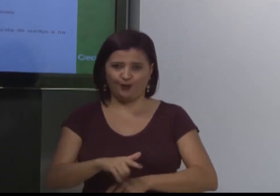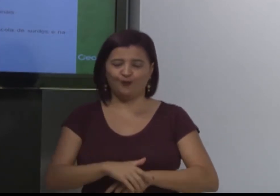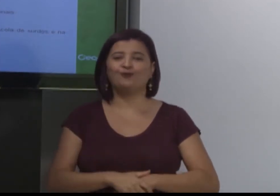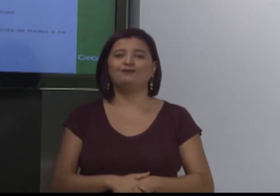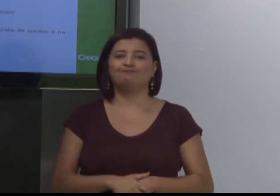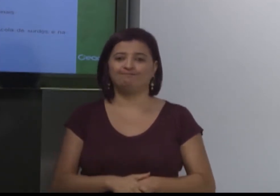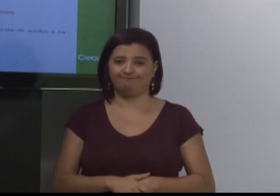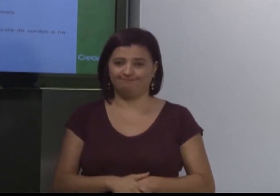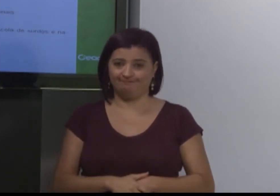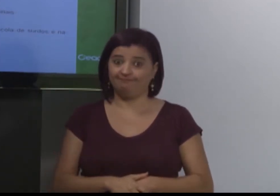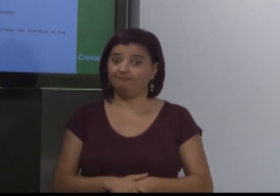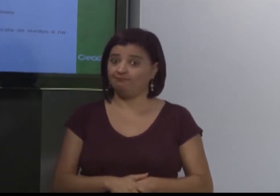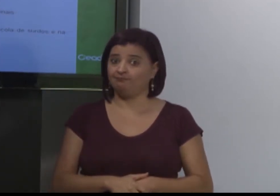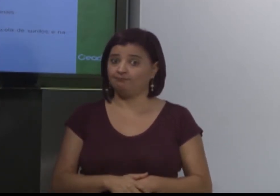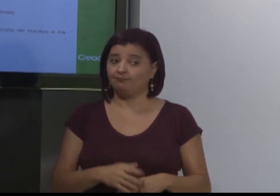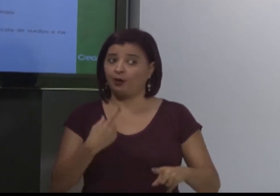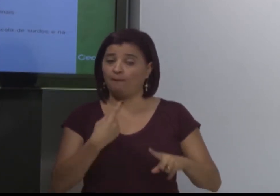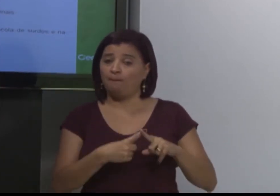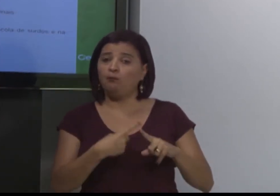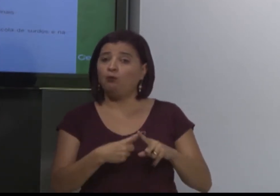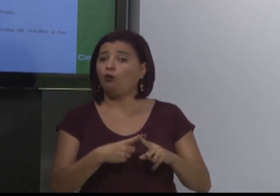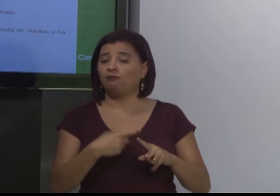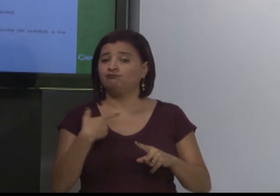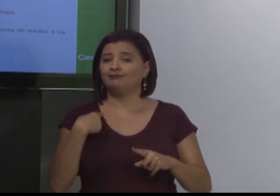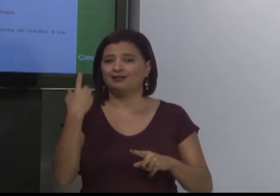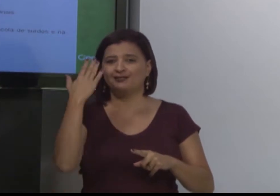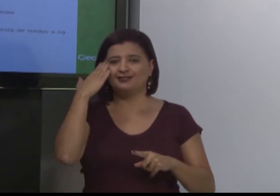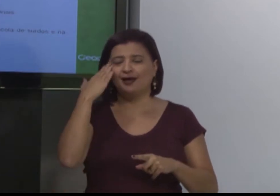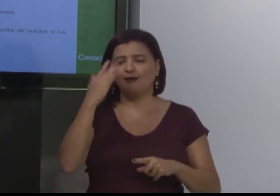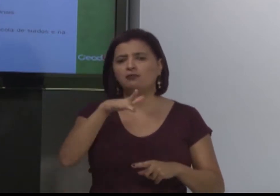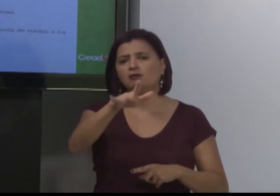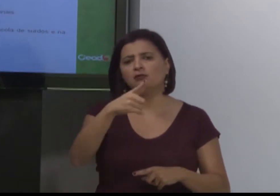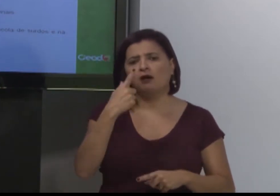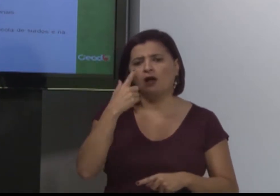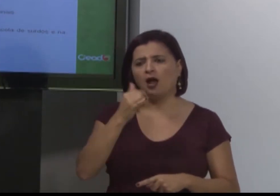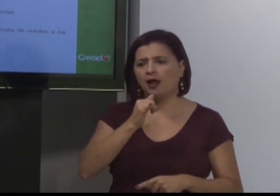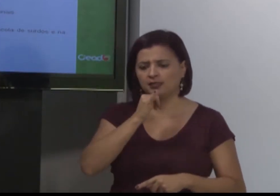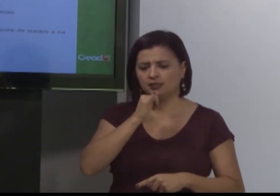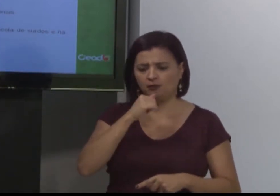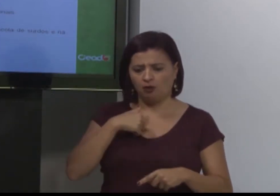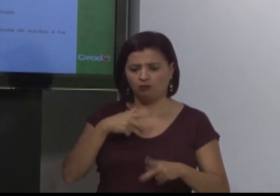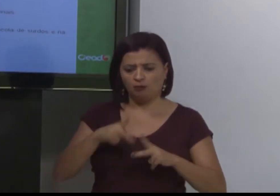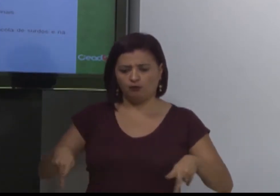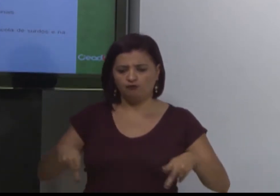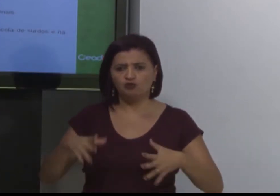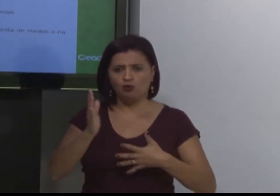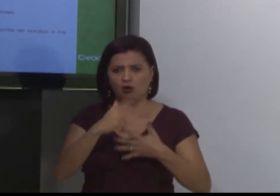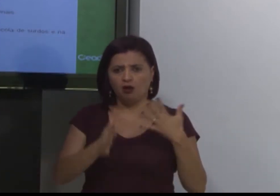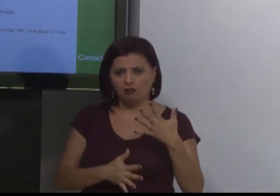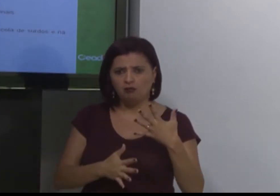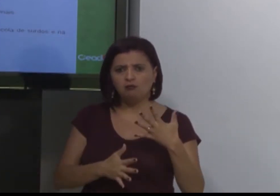Principalmente o professor de línguas. Pensem, vamos refletir. O professor de Libras.